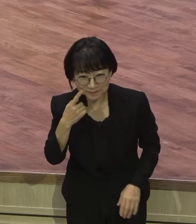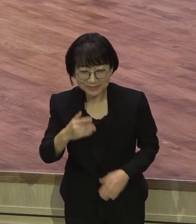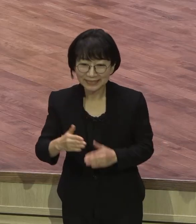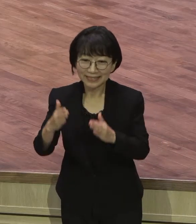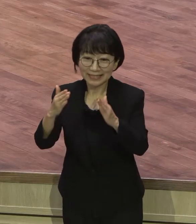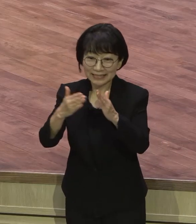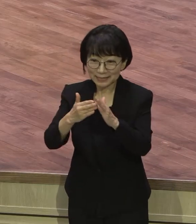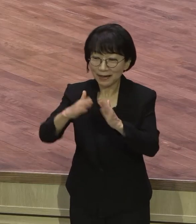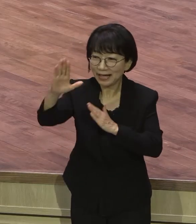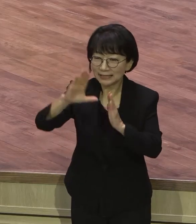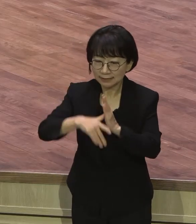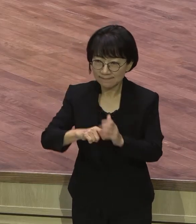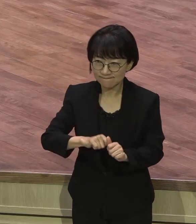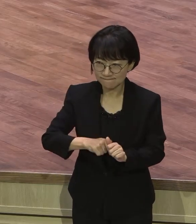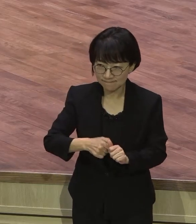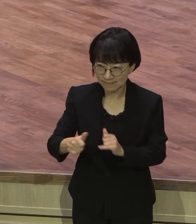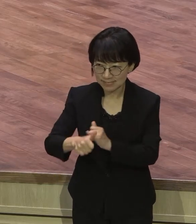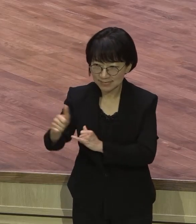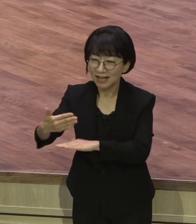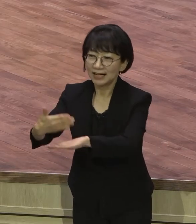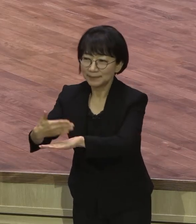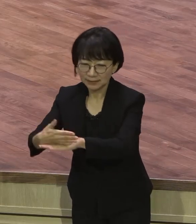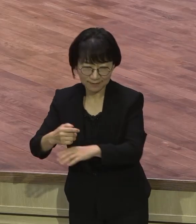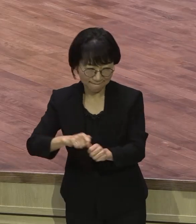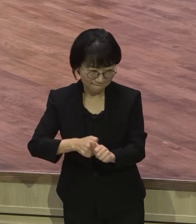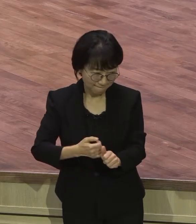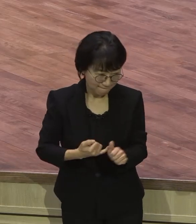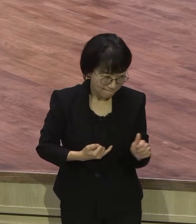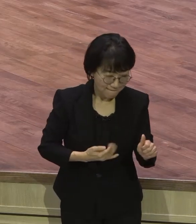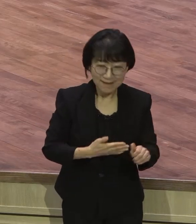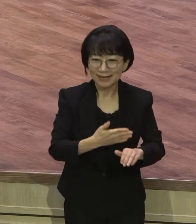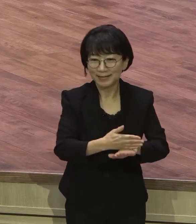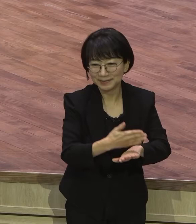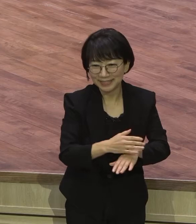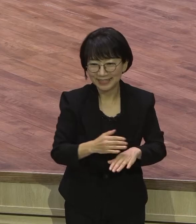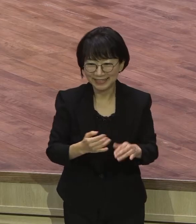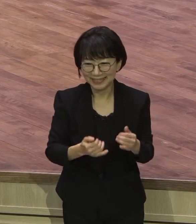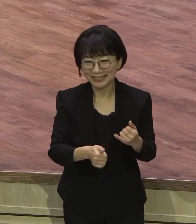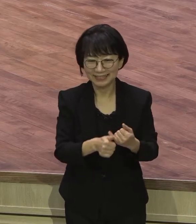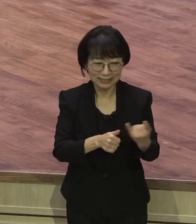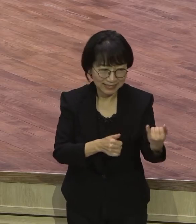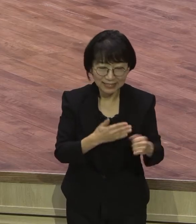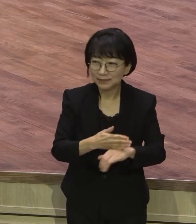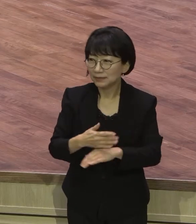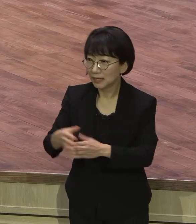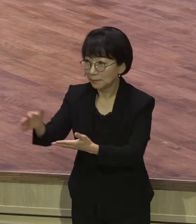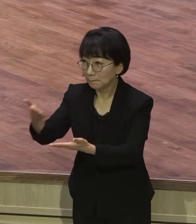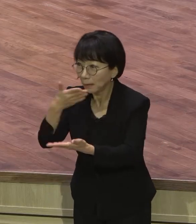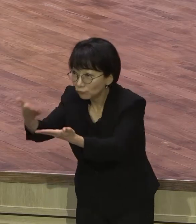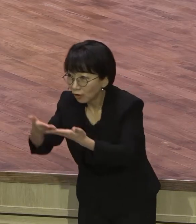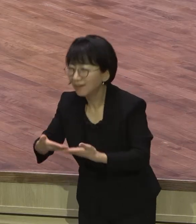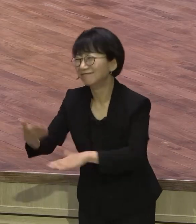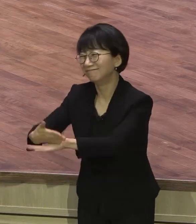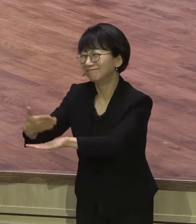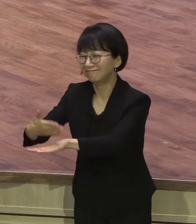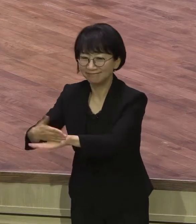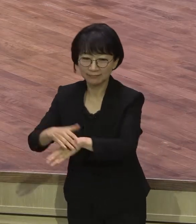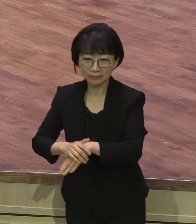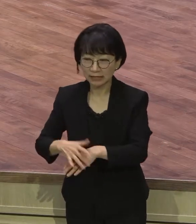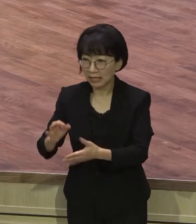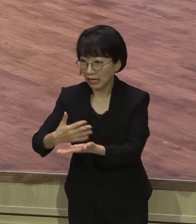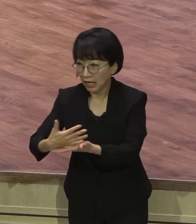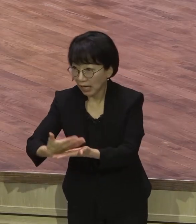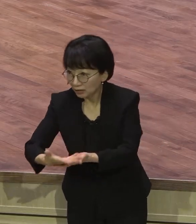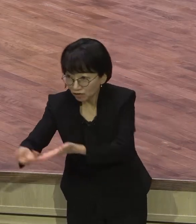집에 가서도 막 억지로 감사해요, 감사해요. 밥을 주거든. 그냥 묻지 말고 감사해요. 같이